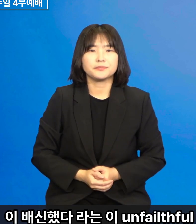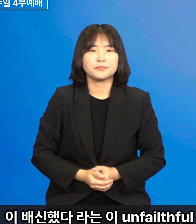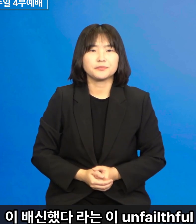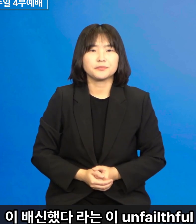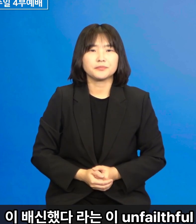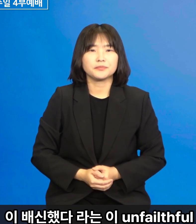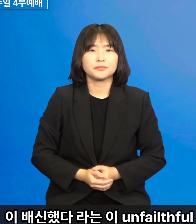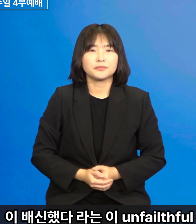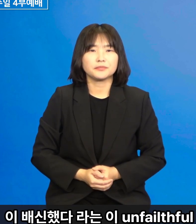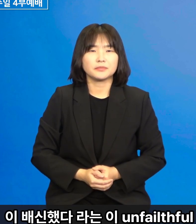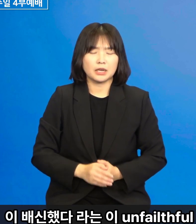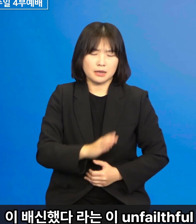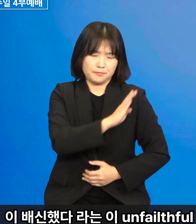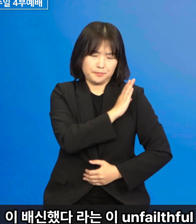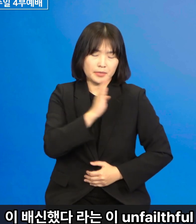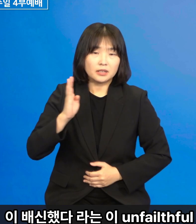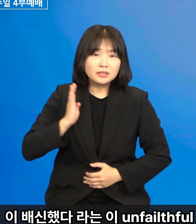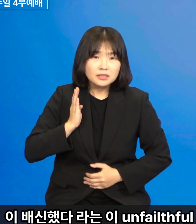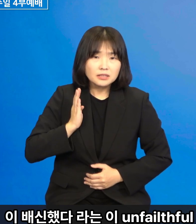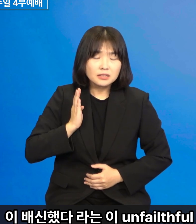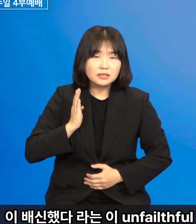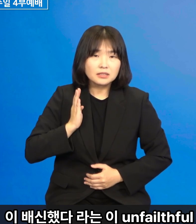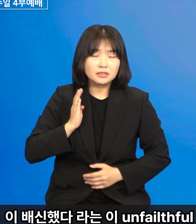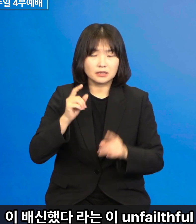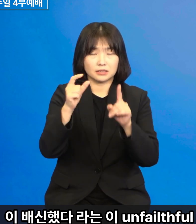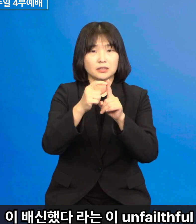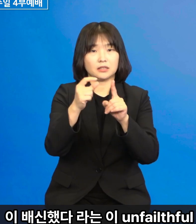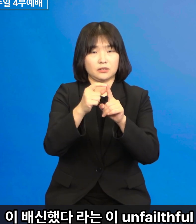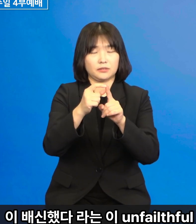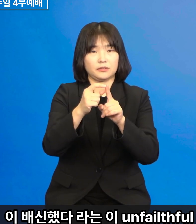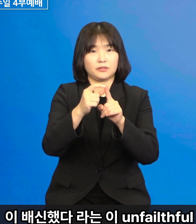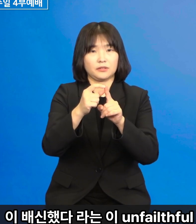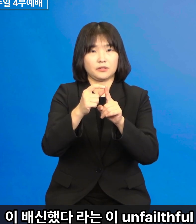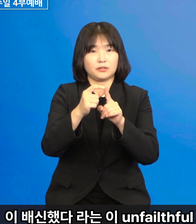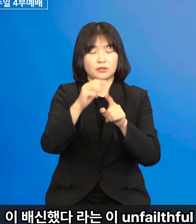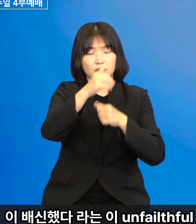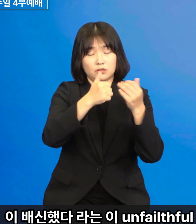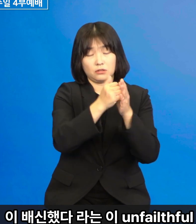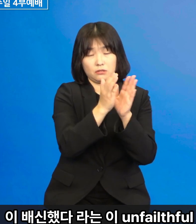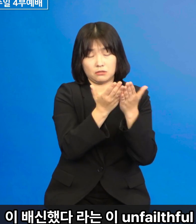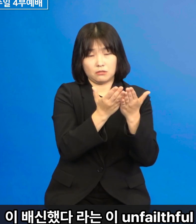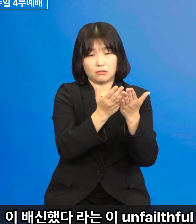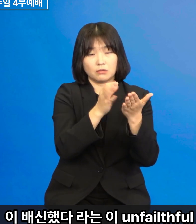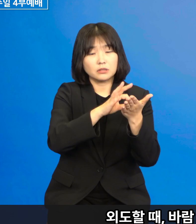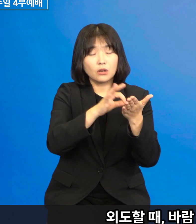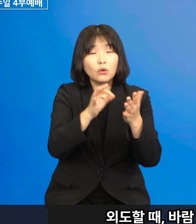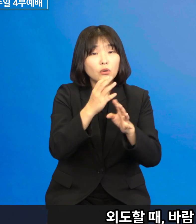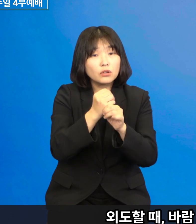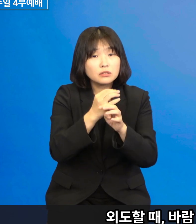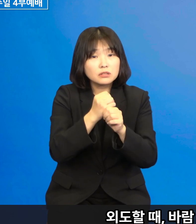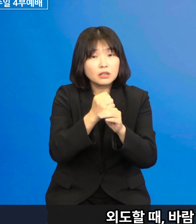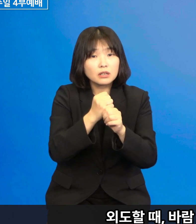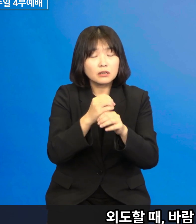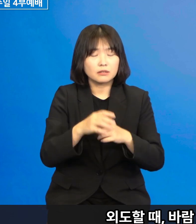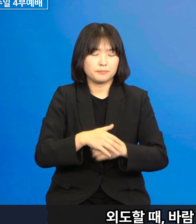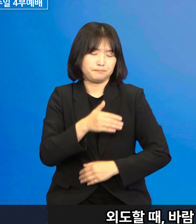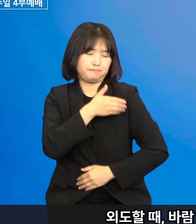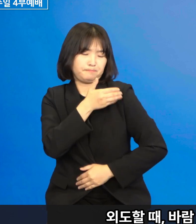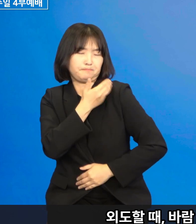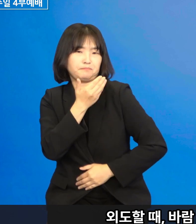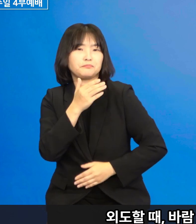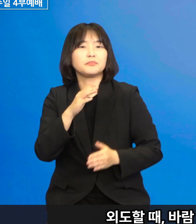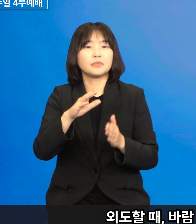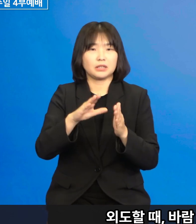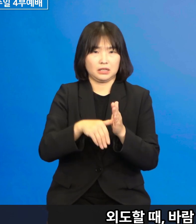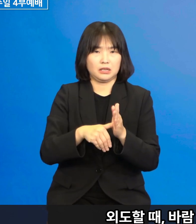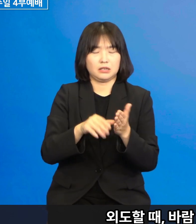여러분, 이 배신했다라는 이 unfaithful이라는 단어는 성경에서 언제 쓰이냐면 외도할 때,